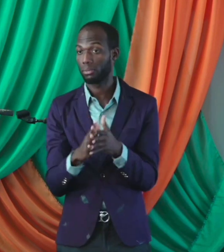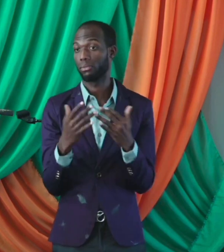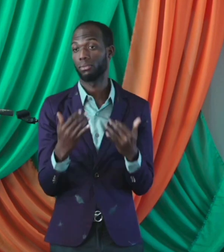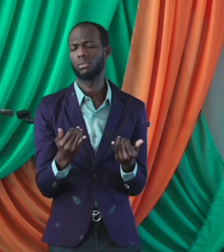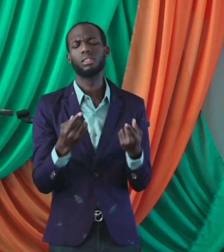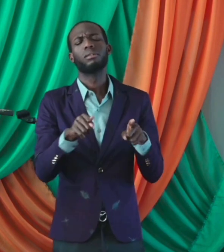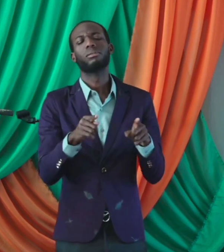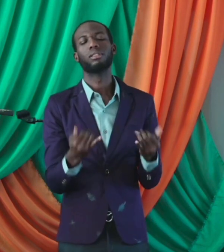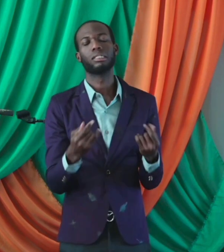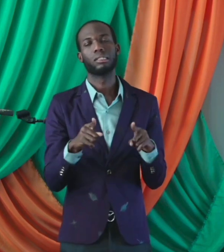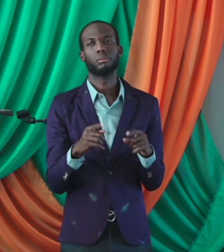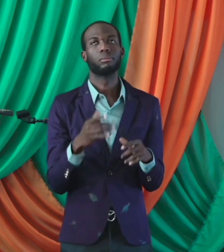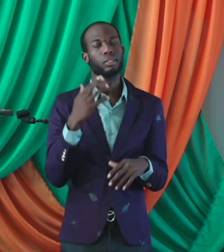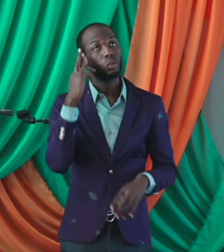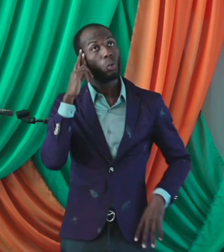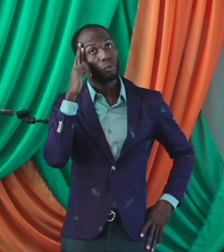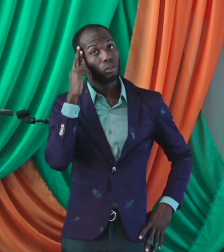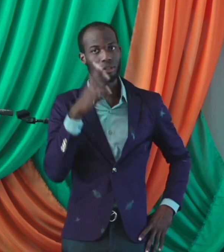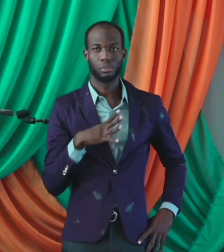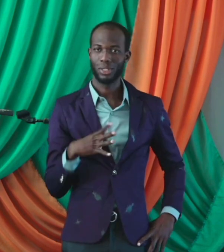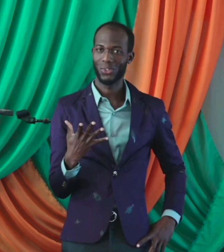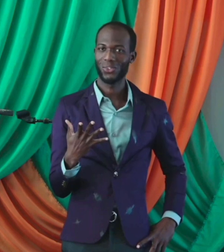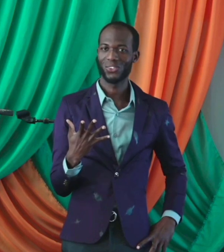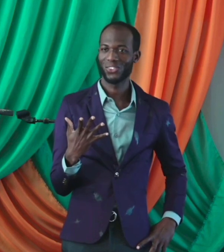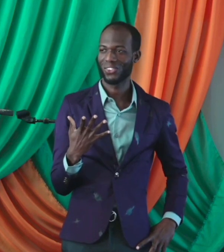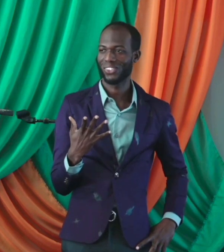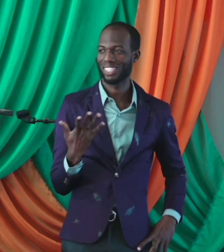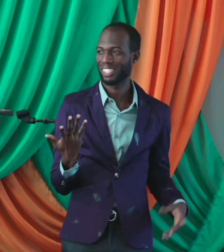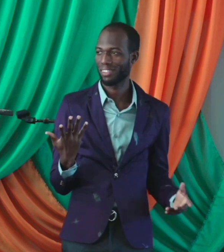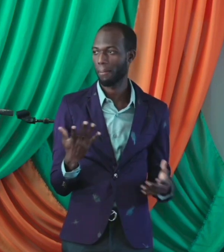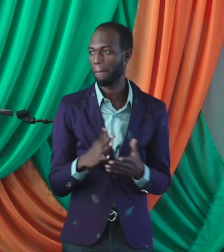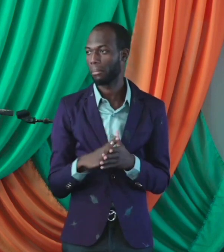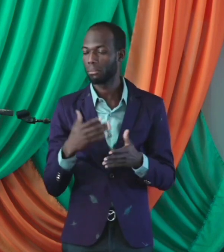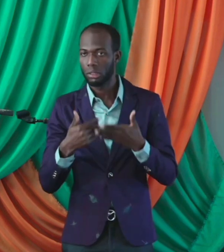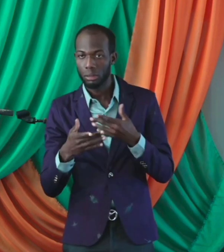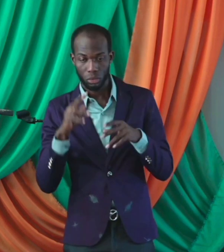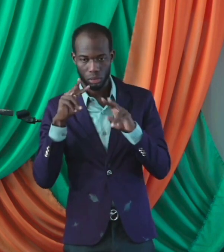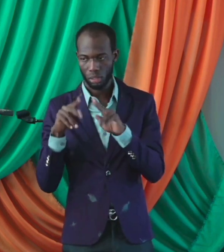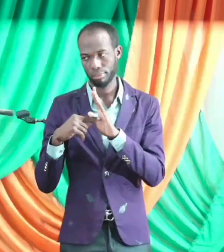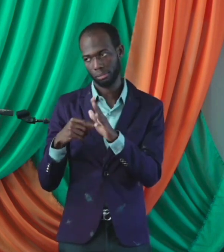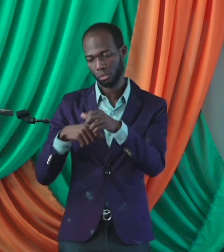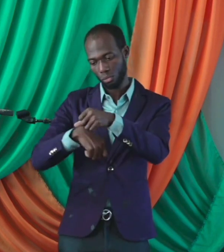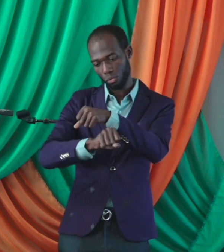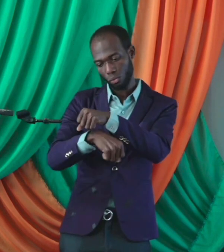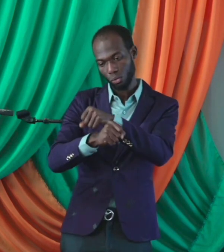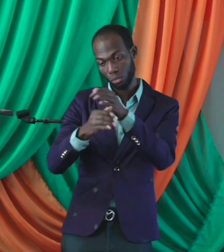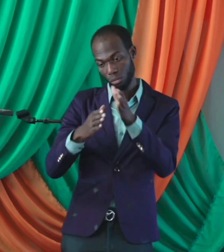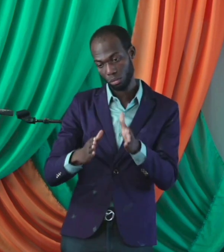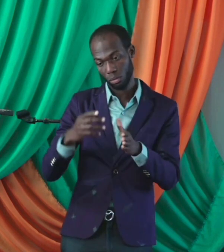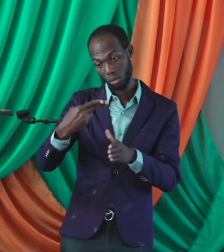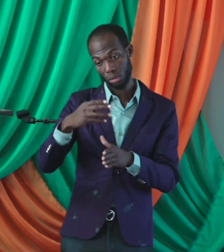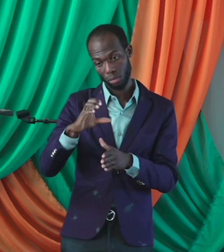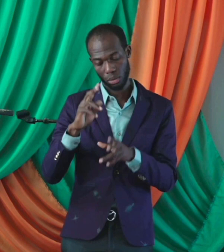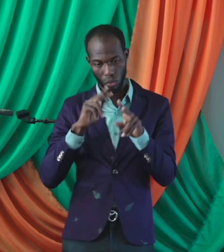combien ça passe, l'autre prend conscience de ça, on fait même j'ai qui football l'autre jour là, l'équipe football handicapé, qui est sous scène mondiale